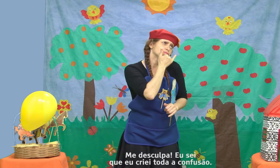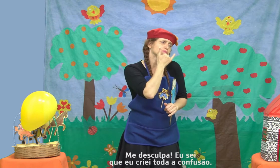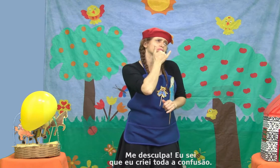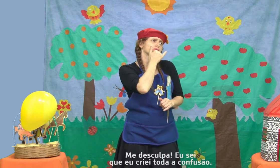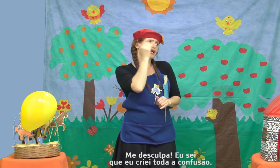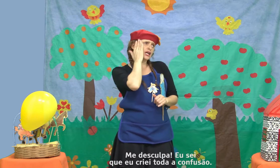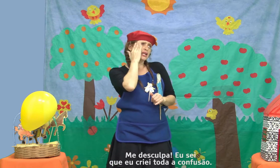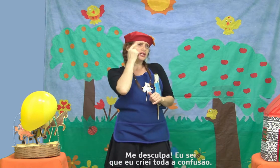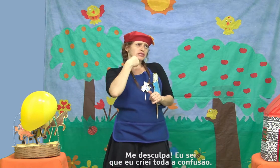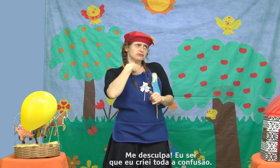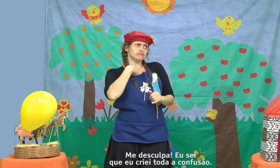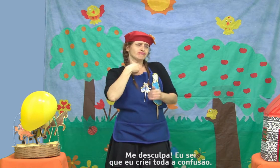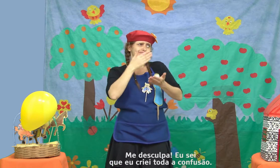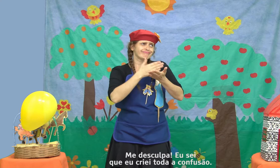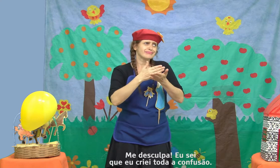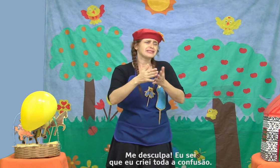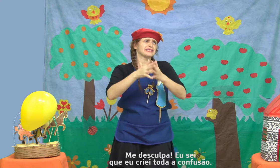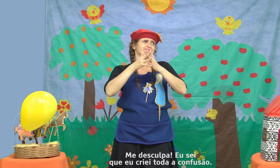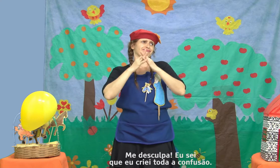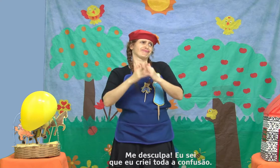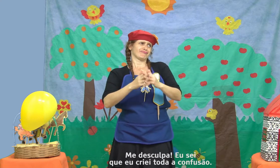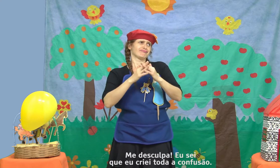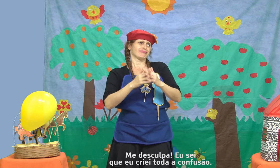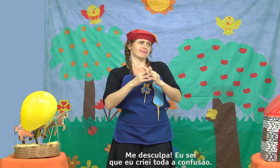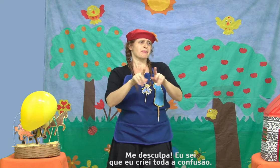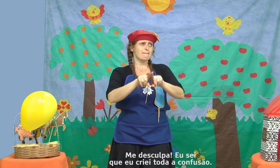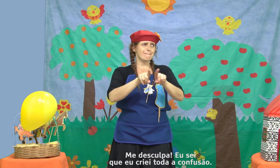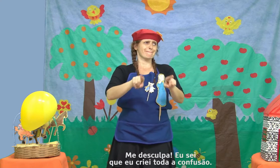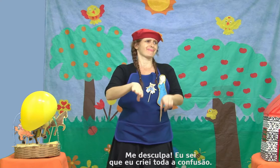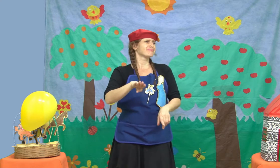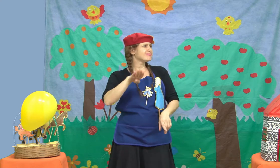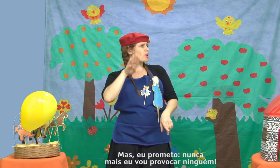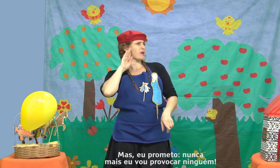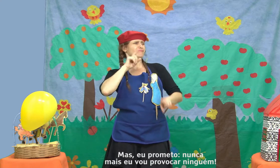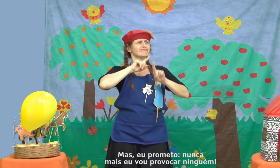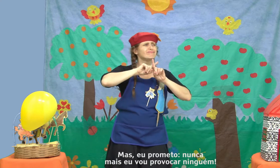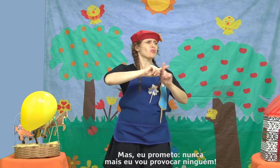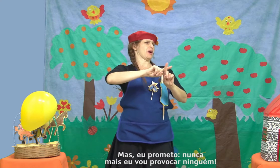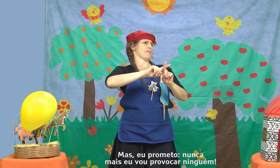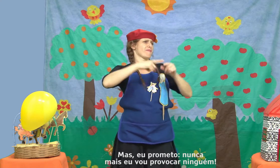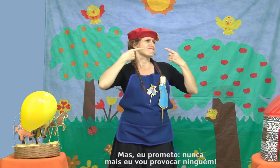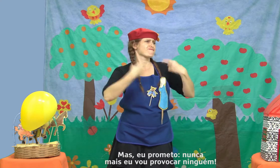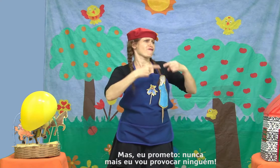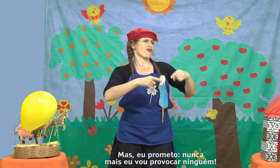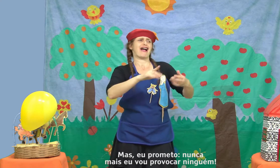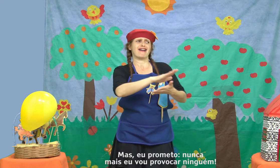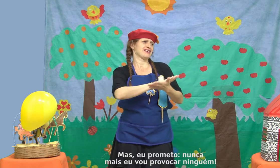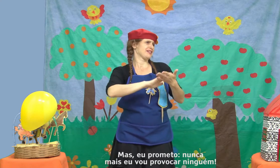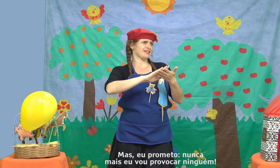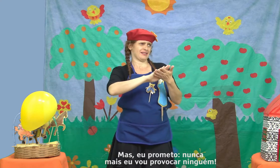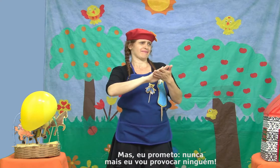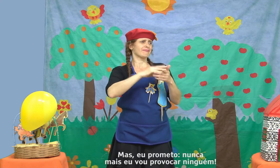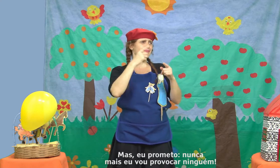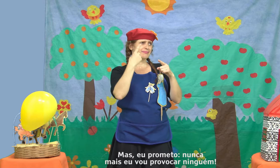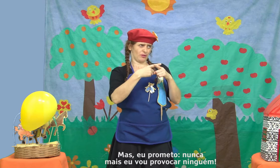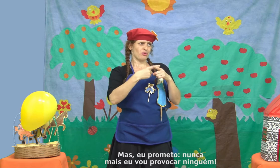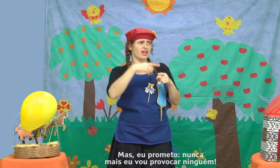desculpa eu sei que nem toda confusão mas eu prometo nunca mais vão provocar ninguém